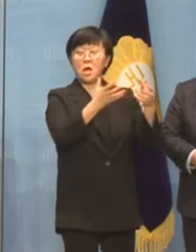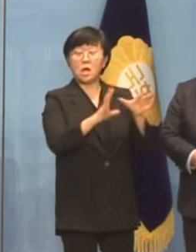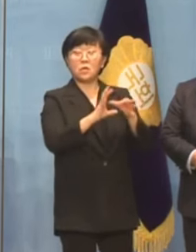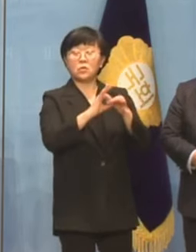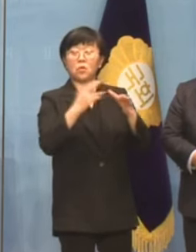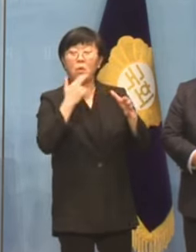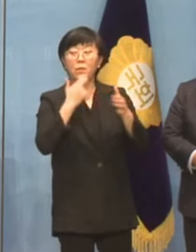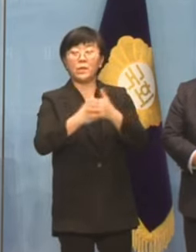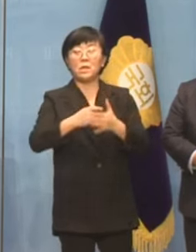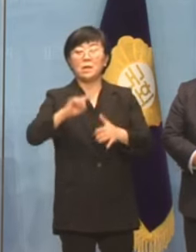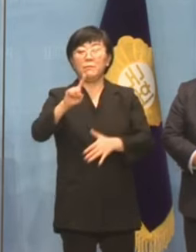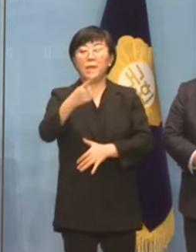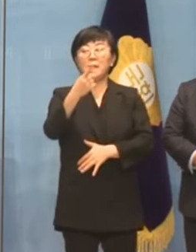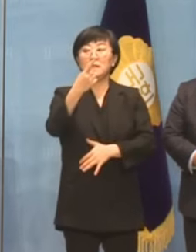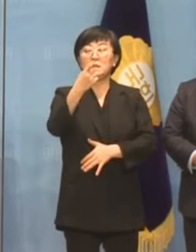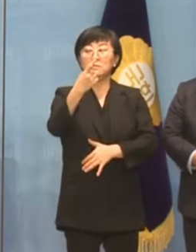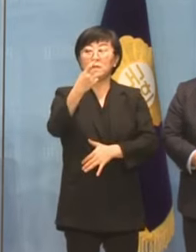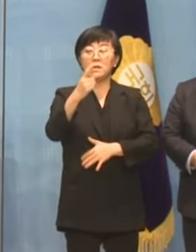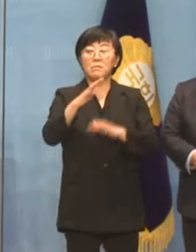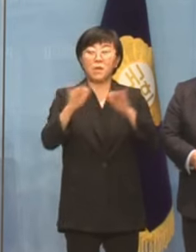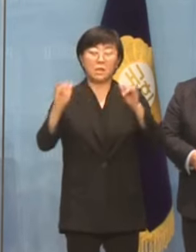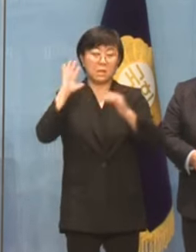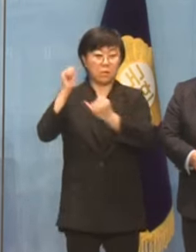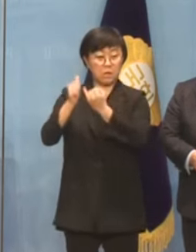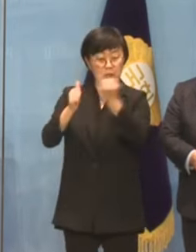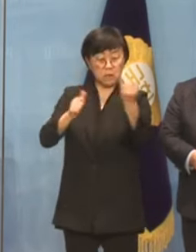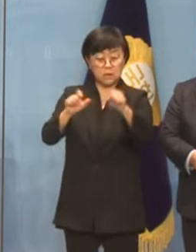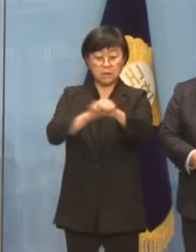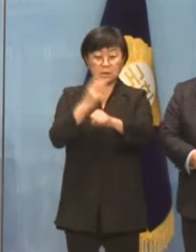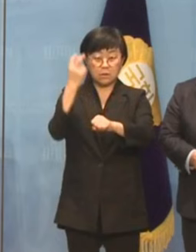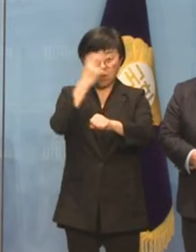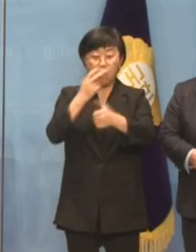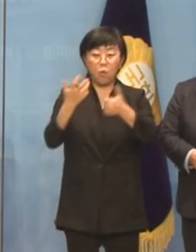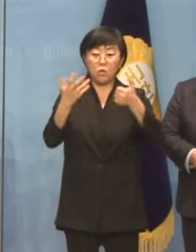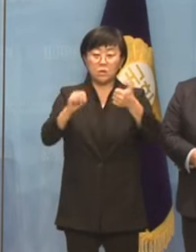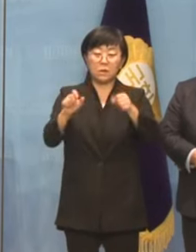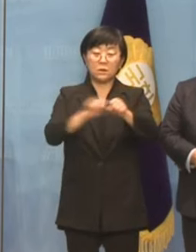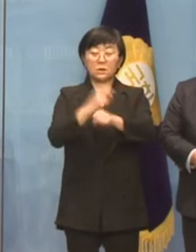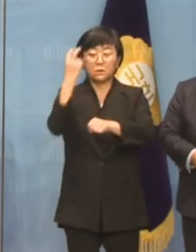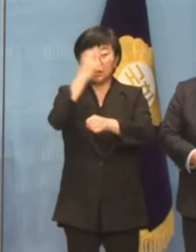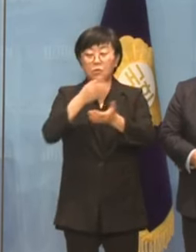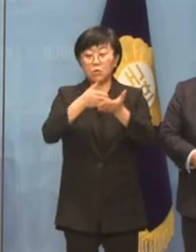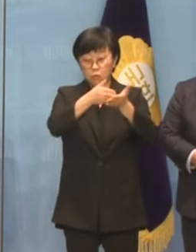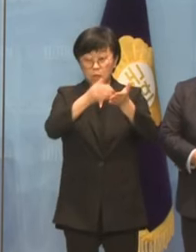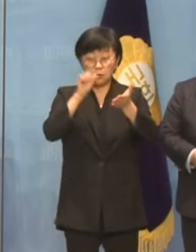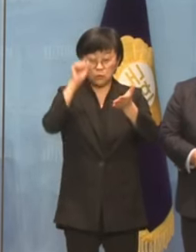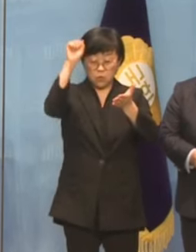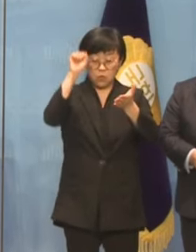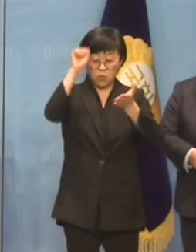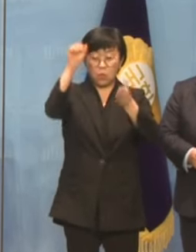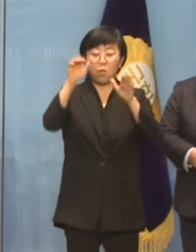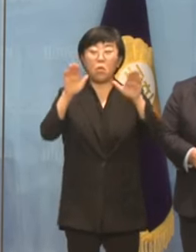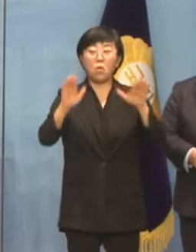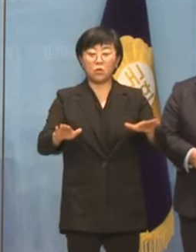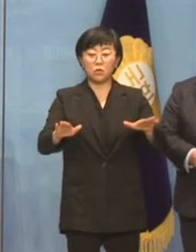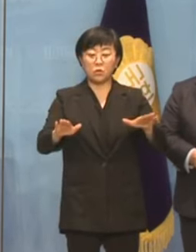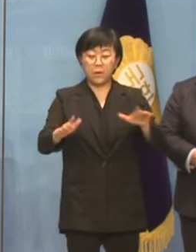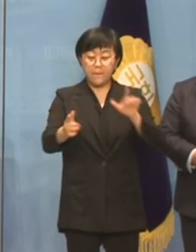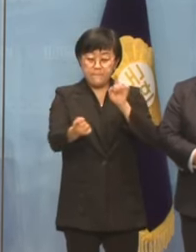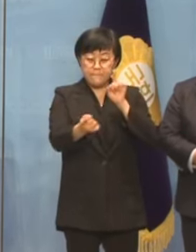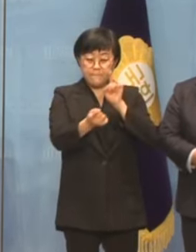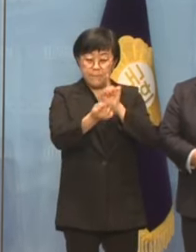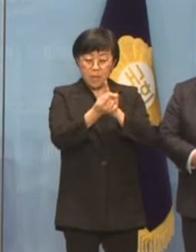의원 111명이 김건희 특검과 50억 클럽 특검을 요구하는 농성을 오늘로